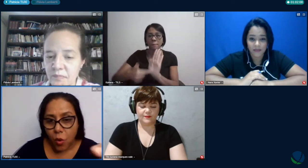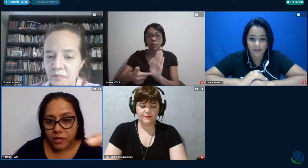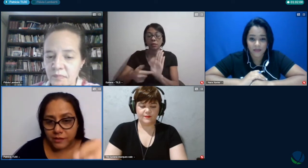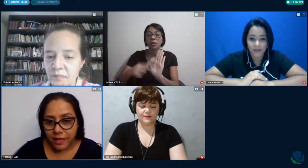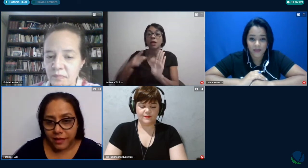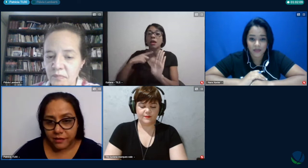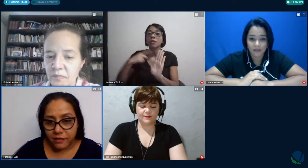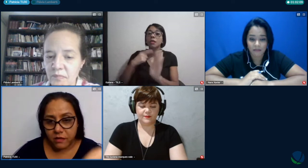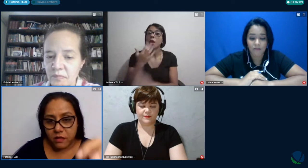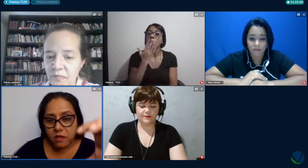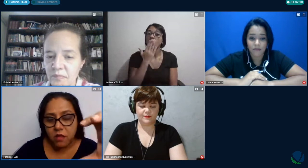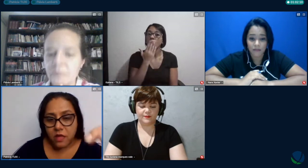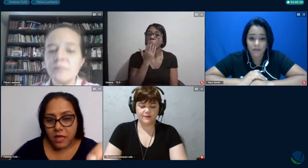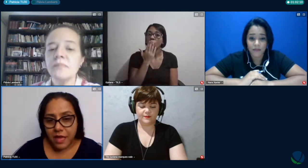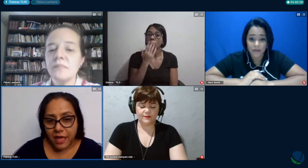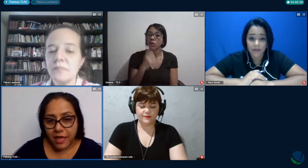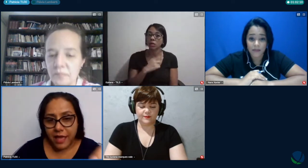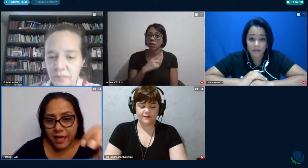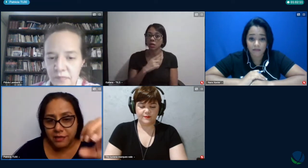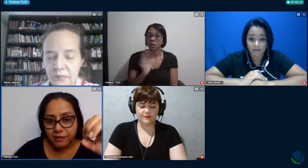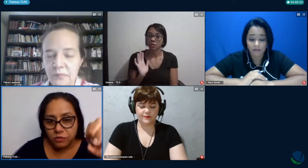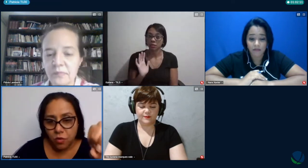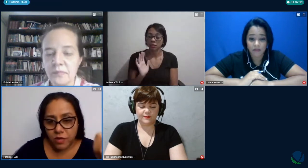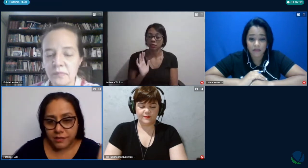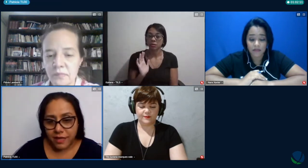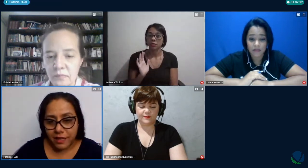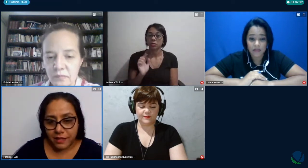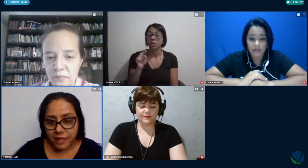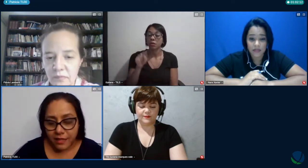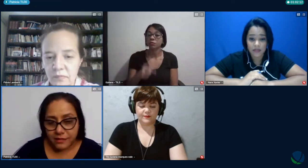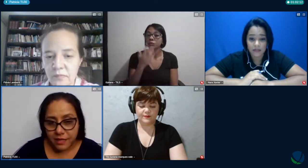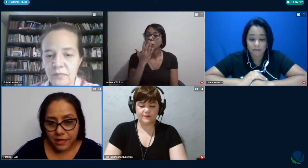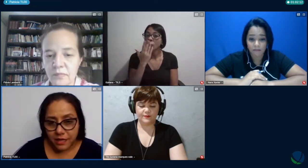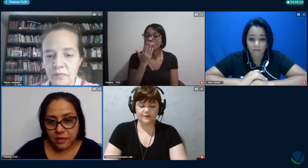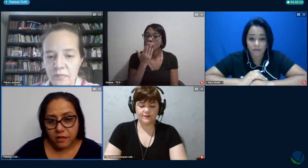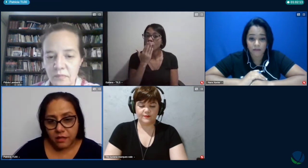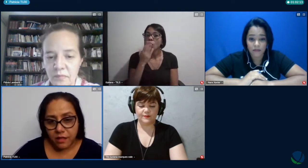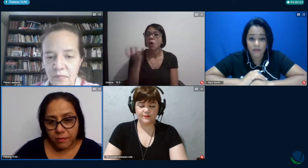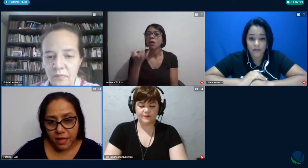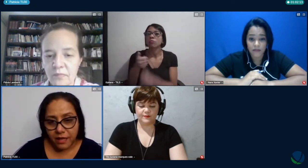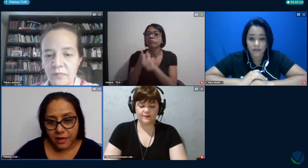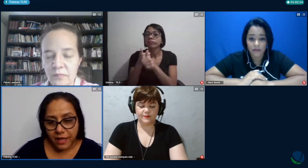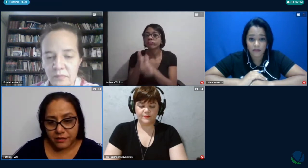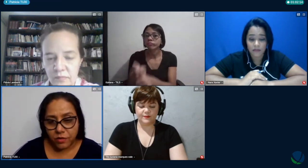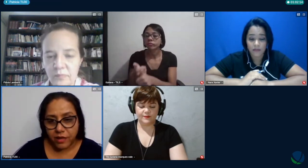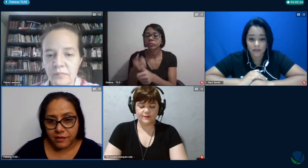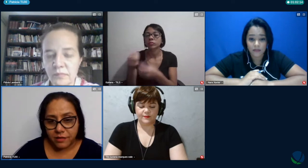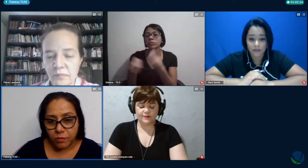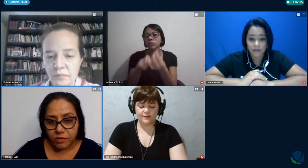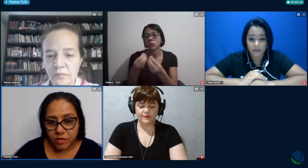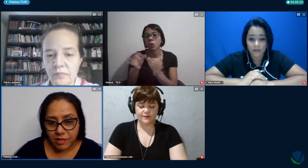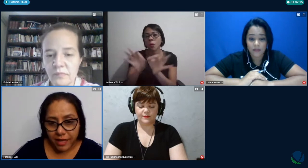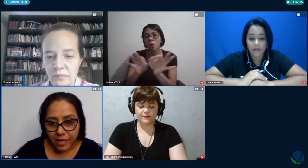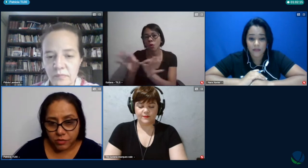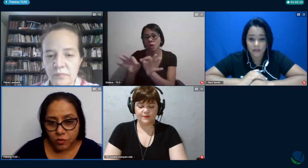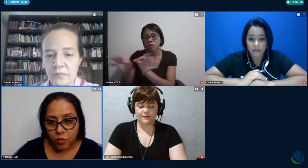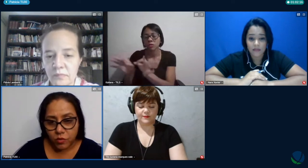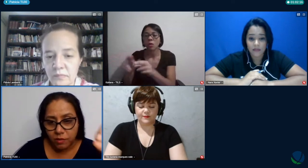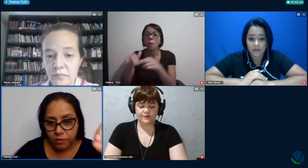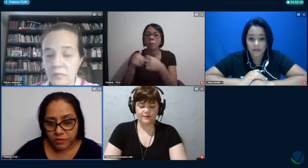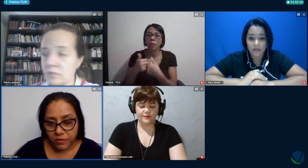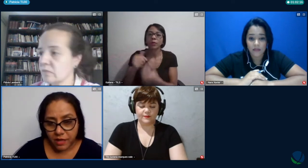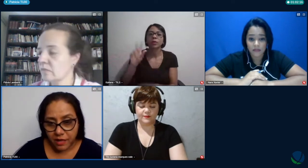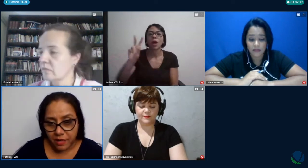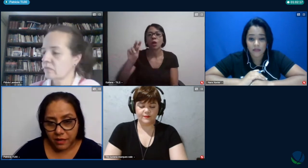as cores, né? E aí, essas cores, ela tenta seguir também nessa organização. Por isso que está em